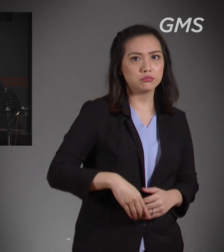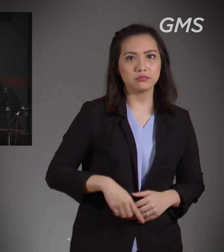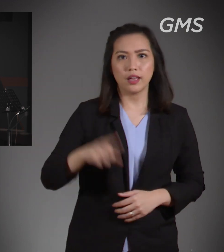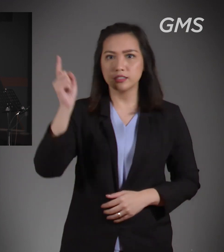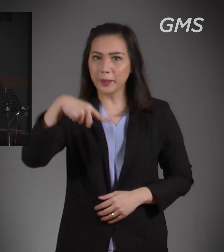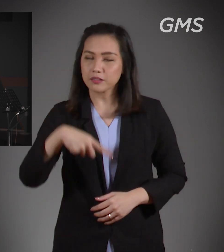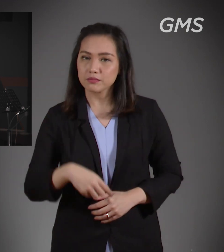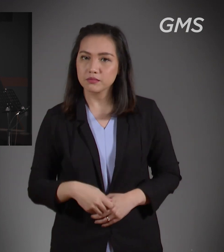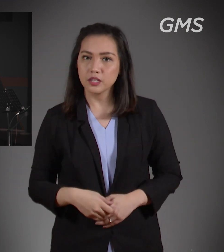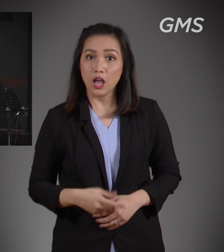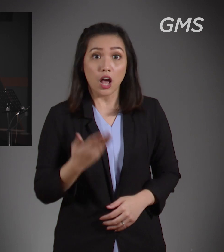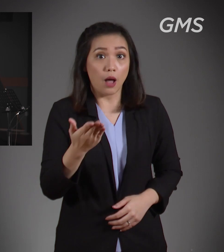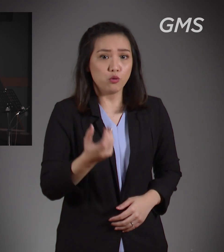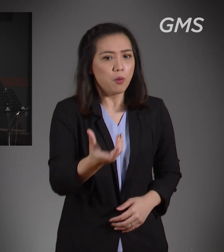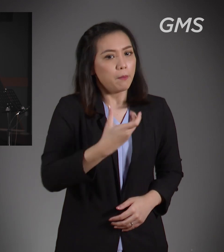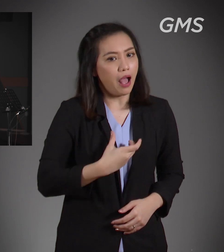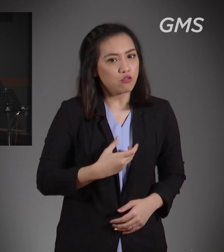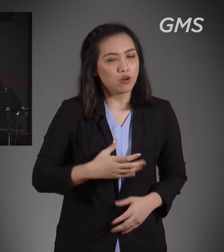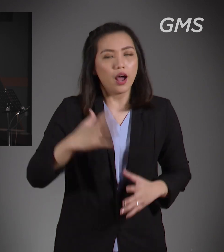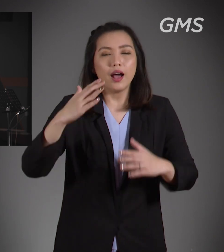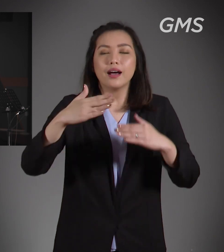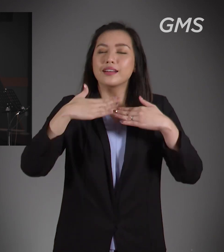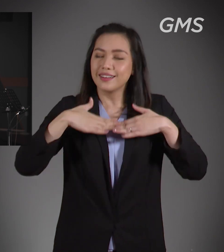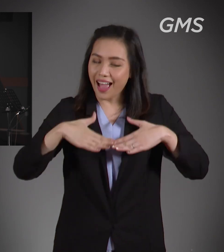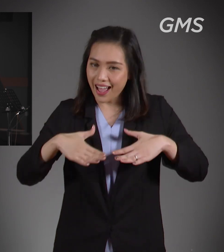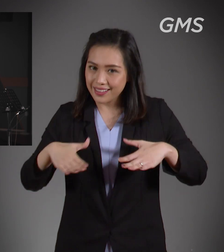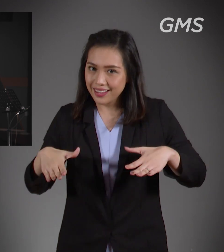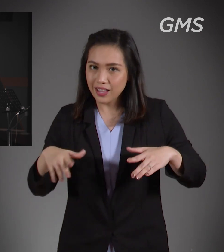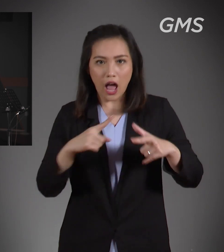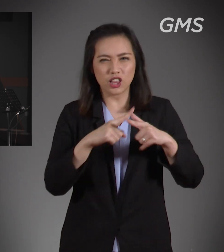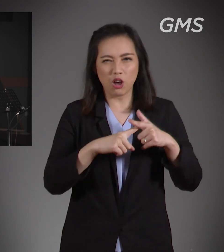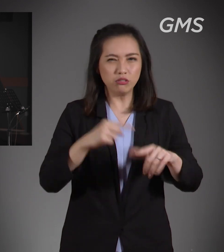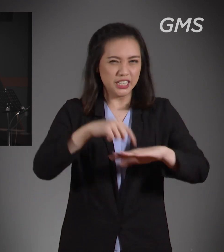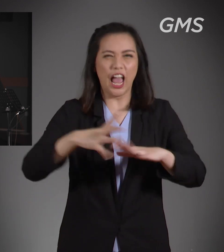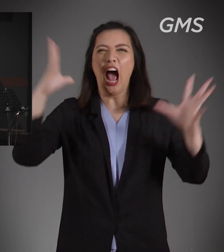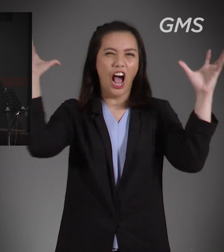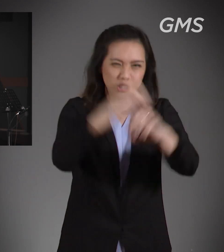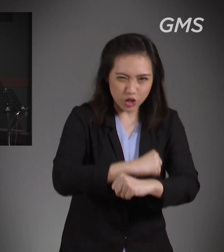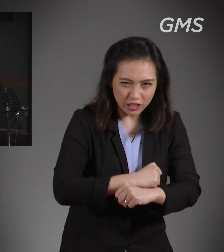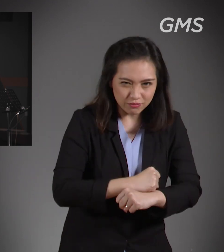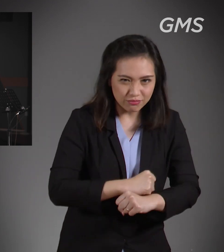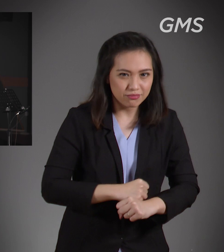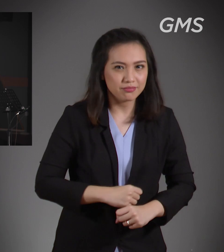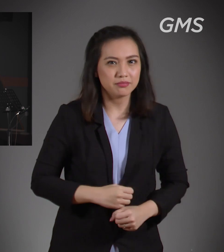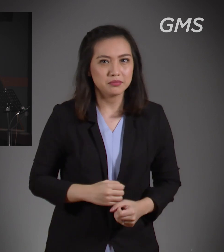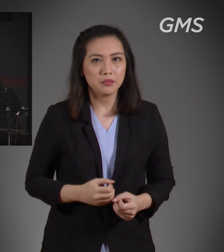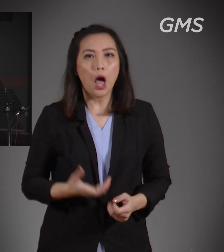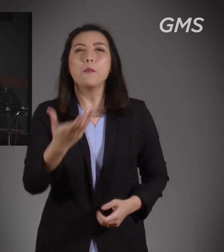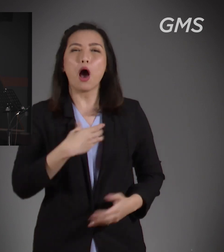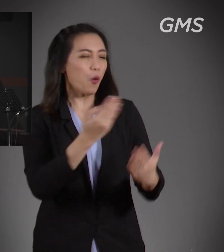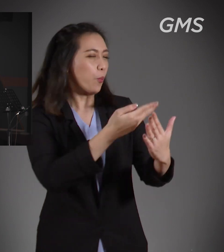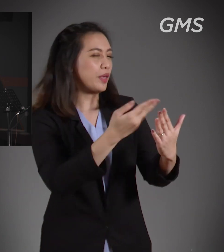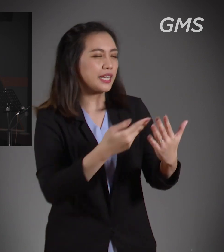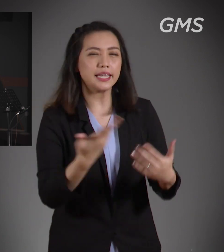Mau direndahkan serendah-rendahnya, tanggung segala konsekuensi, gak apa-apa, atau dihancurkan total. You choose today, repentance or rebellion.